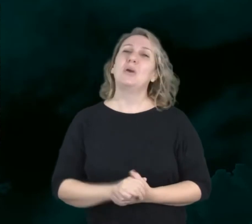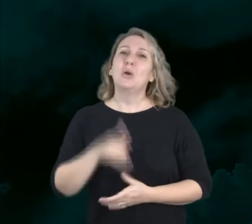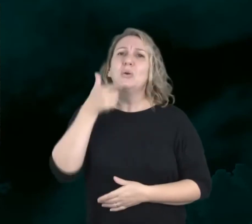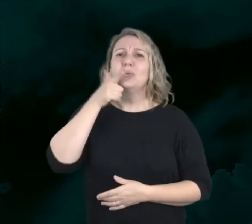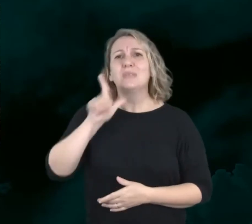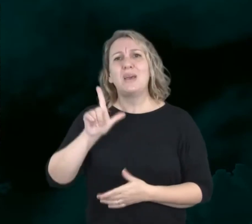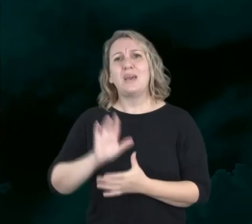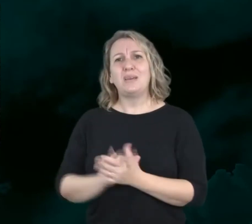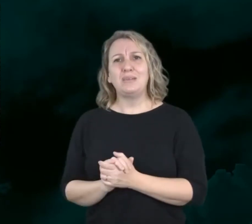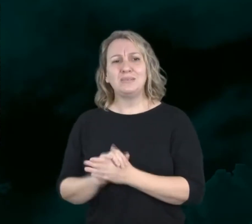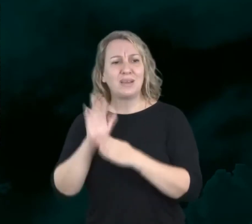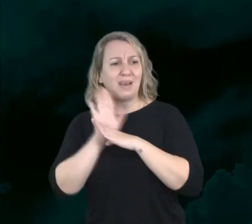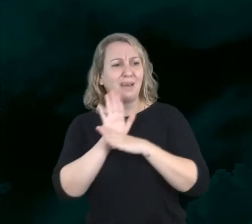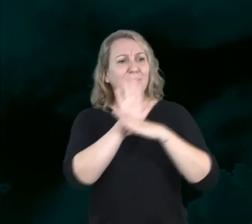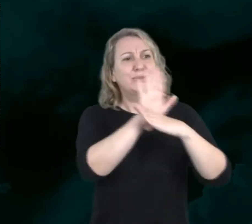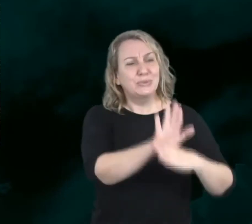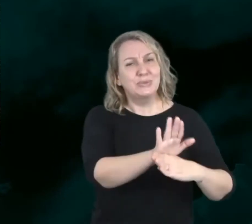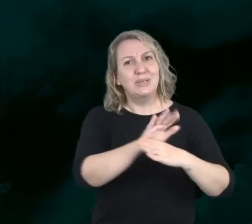vida das pessoas,